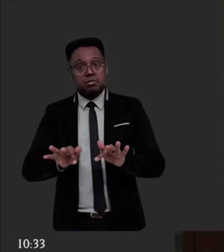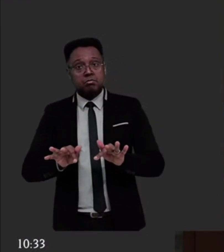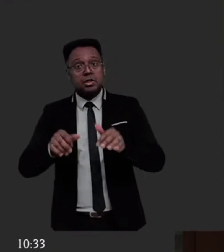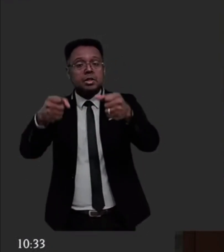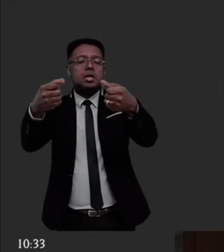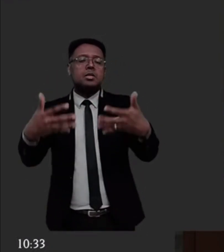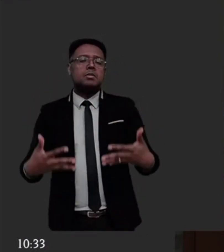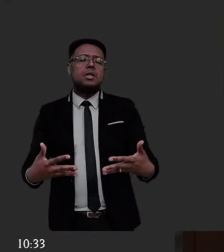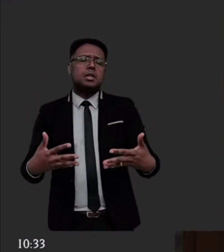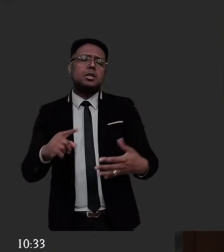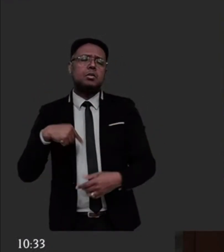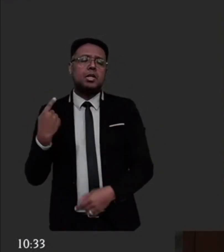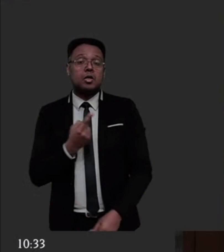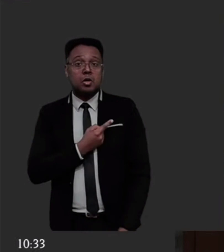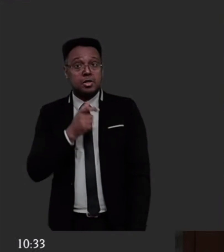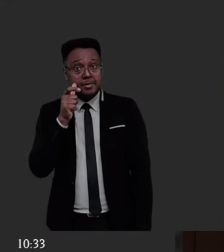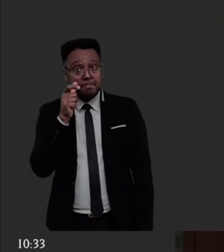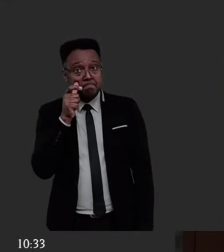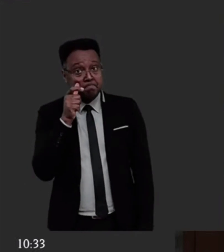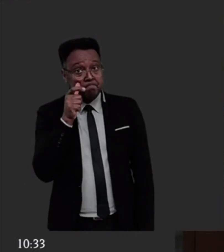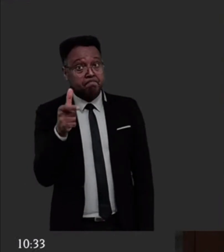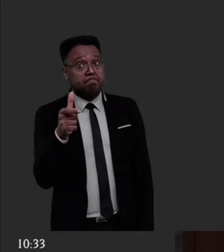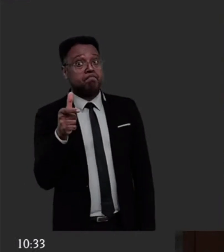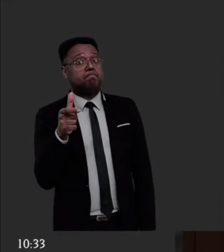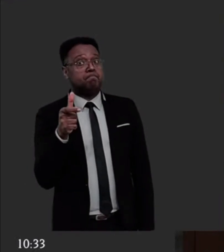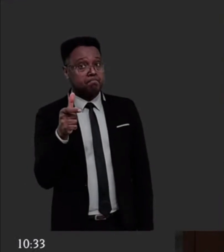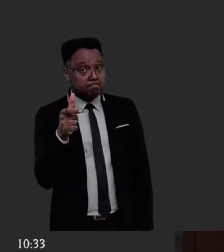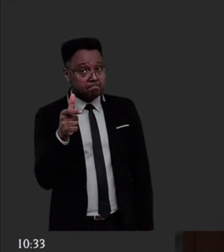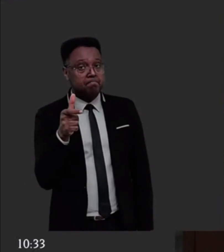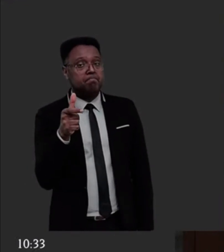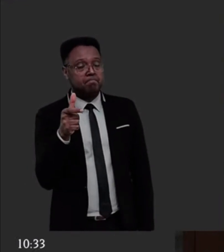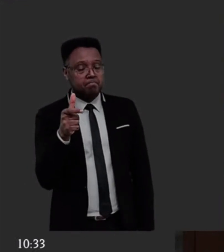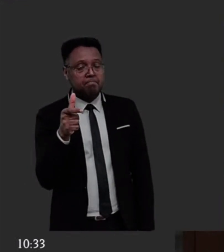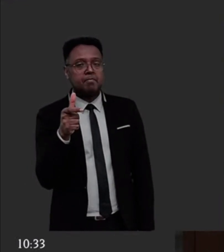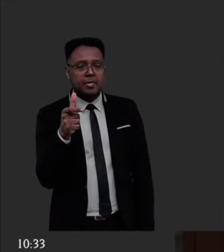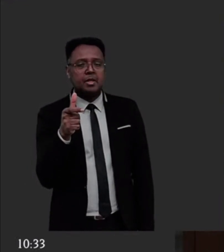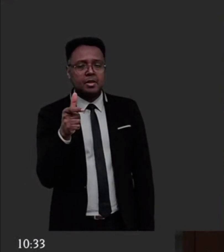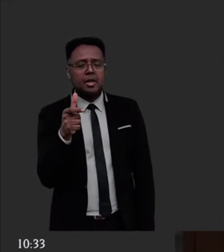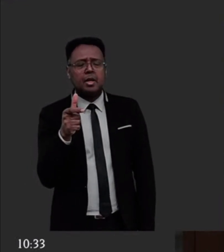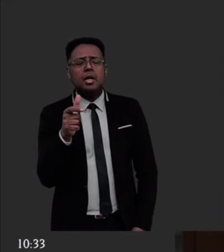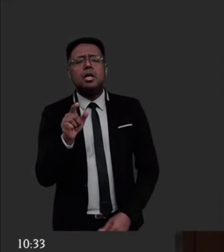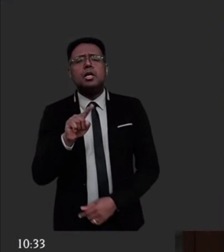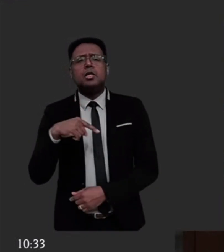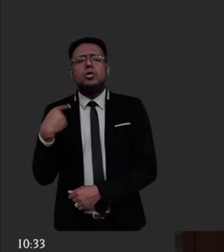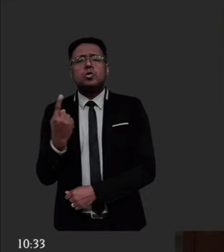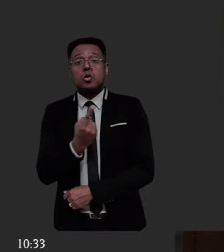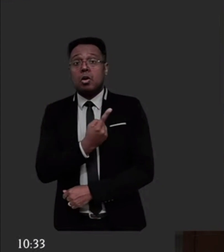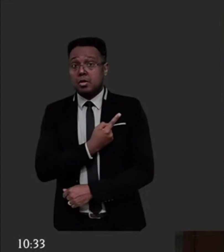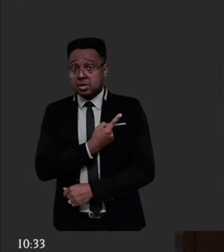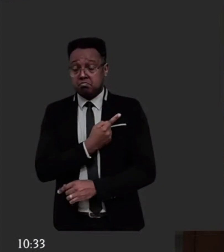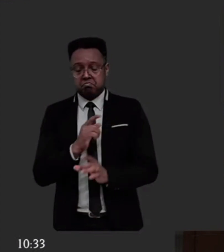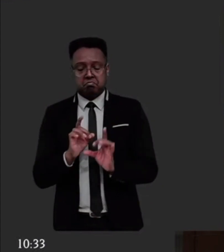alerta, sabendo que podemos, como somos possuidores de livre